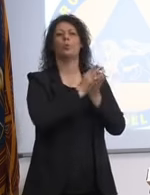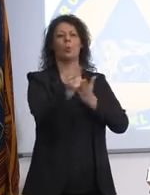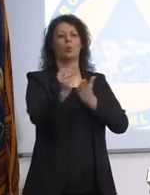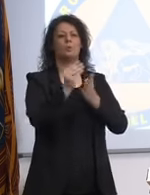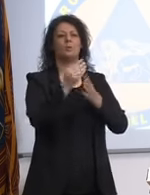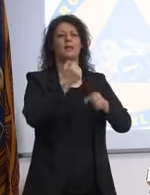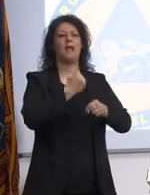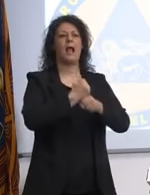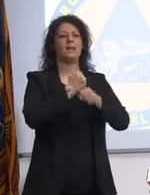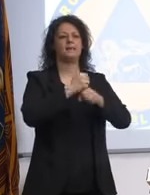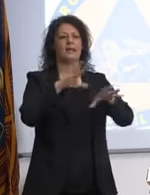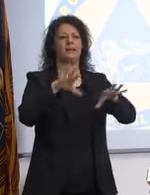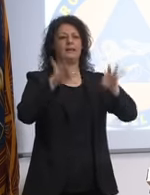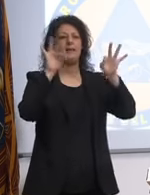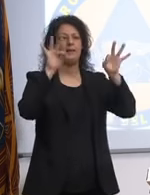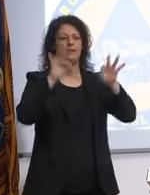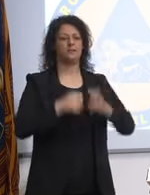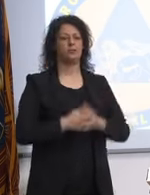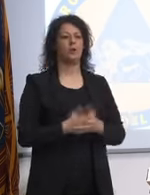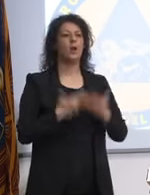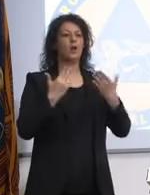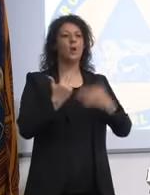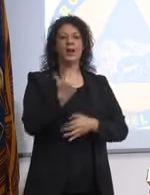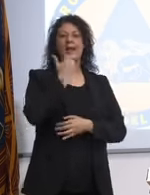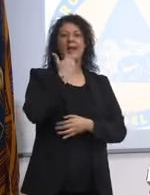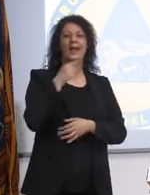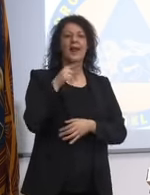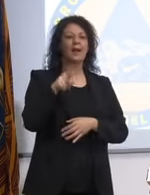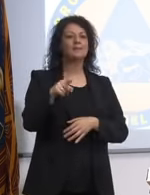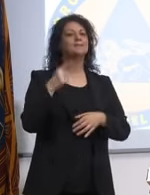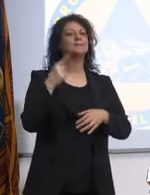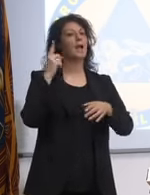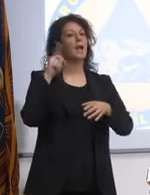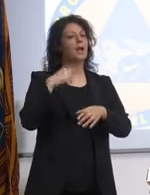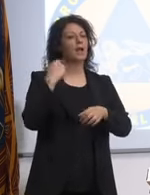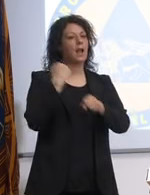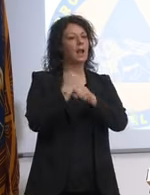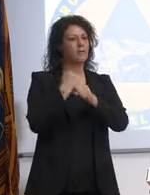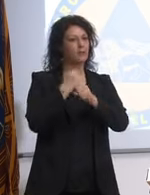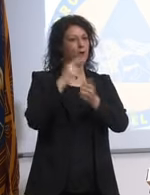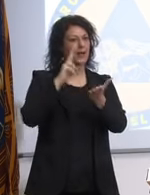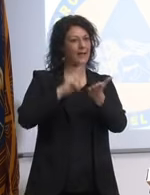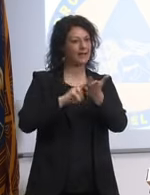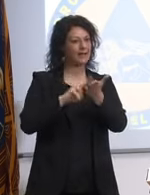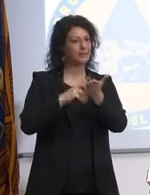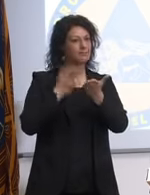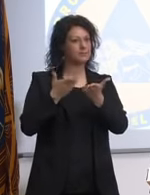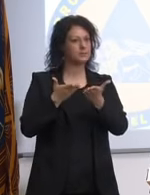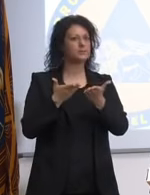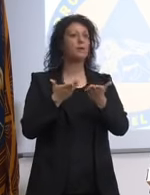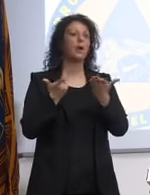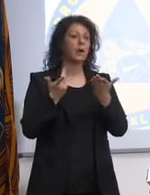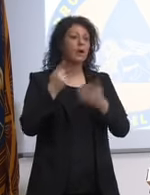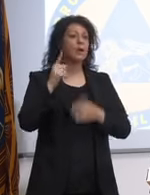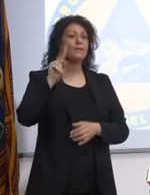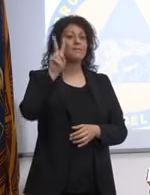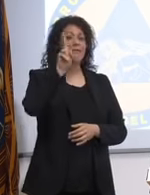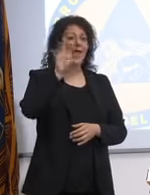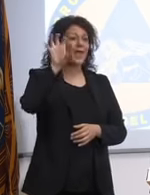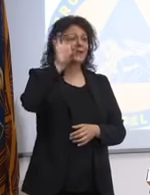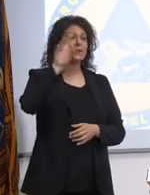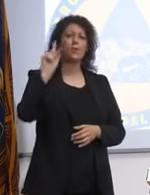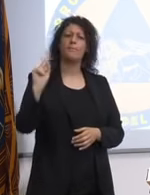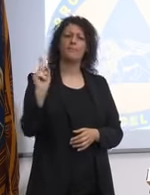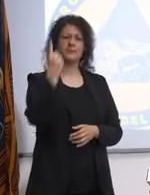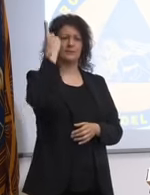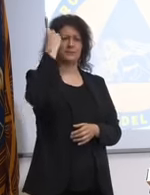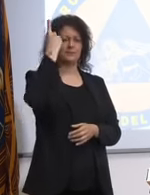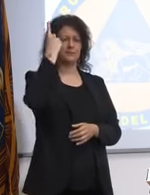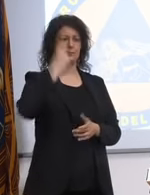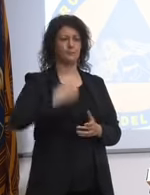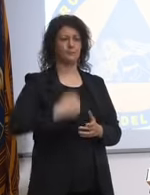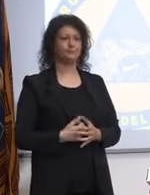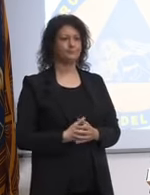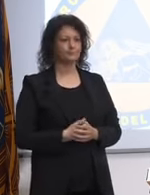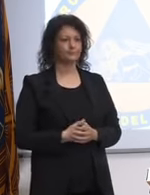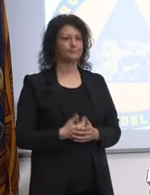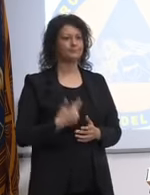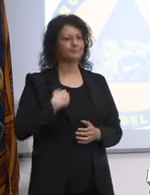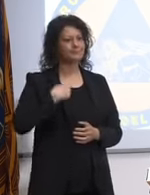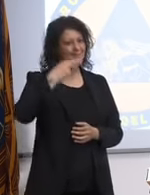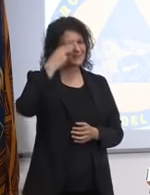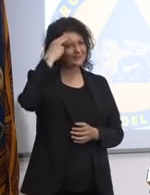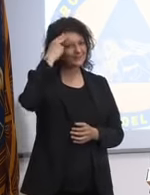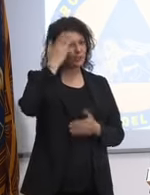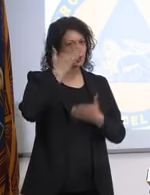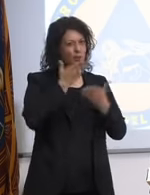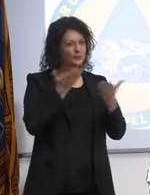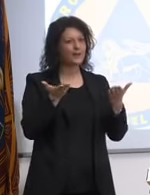uomini e donne dell'INPS per quello che si è fatto, e ancora una volta il Veneto è primo su questa partita. Vi ricordate quando gli altri